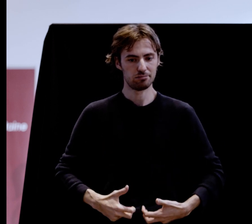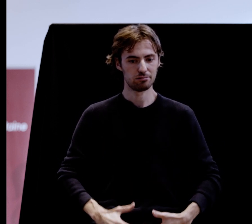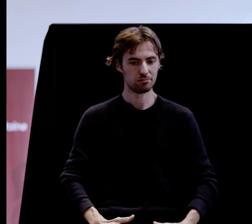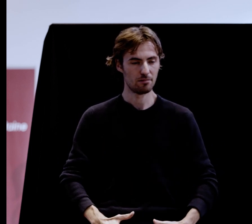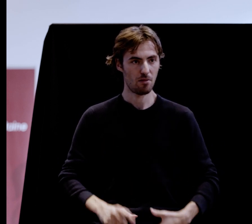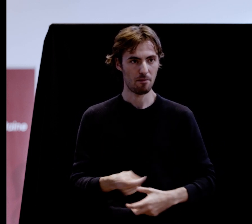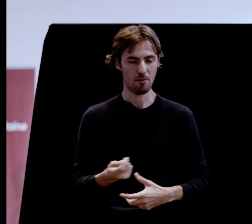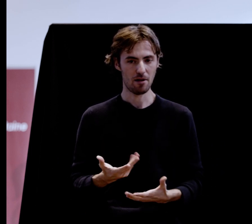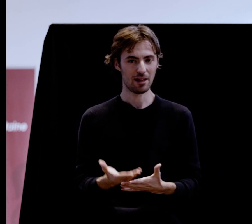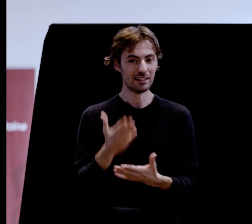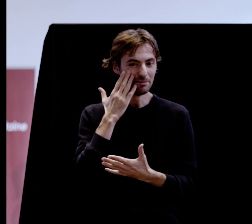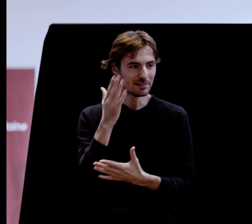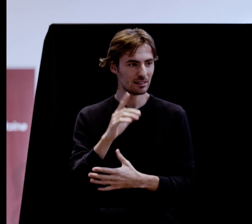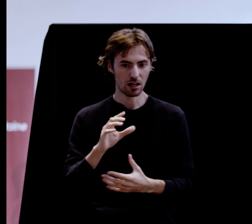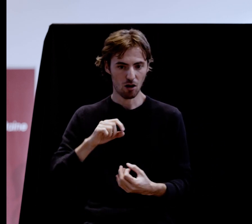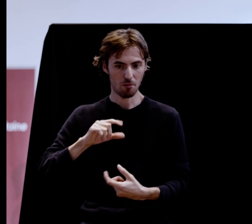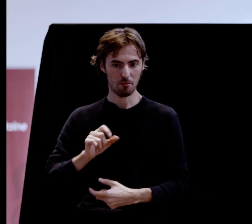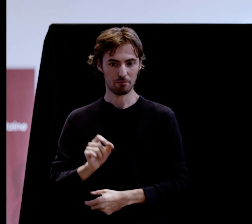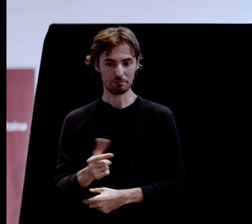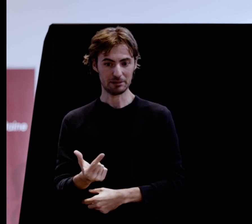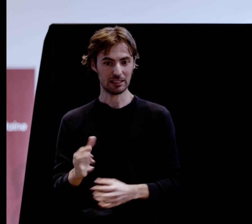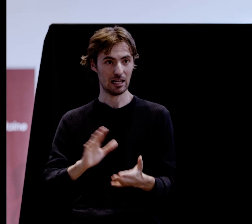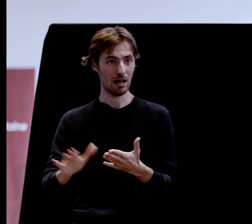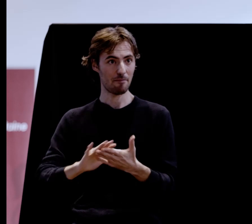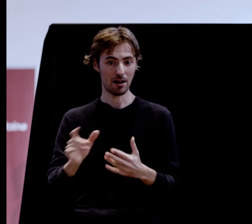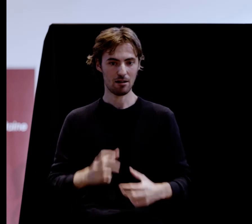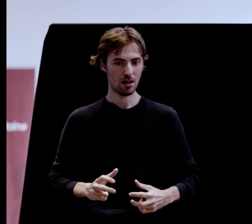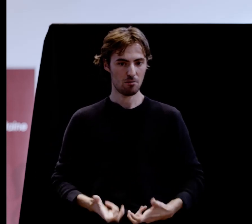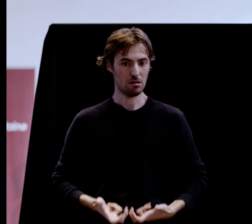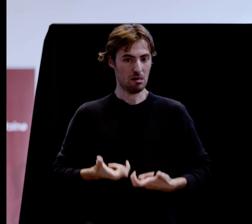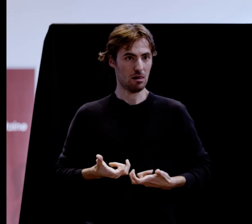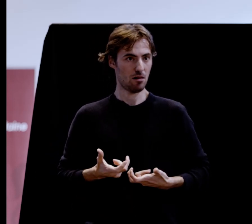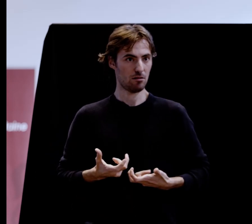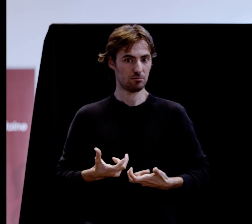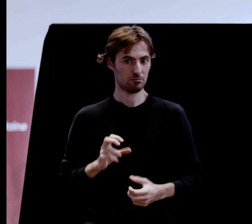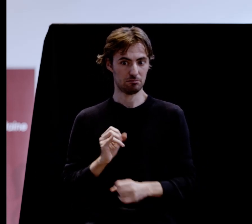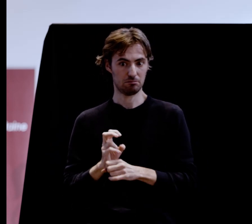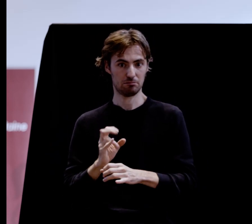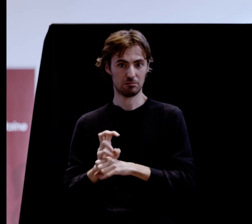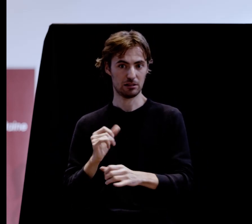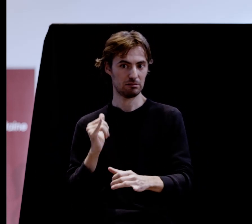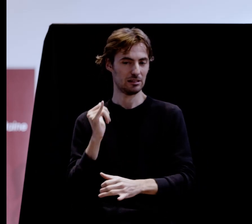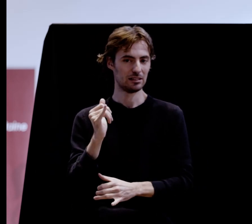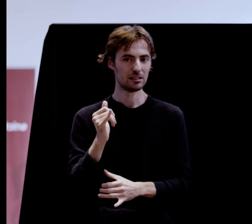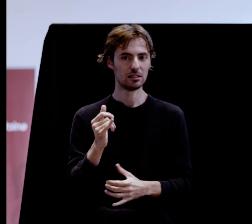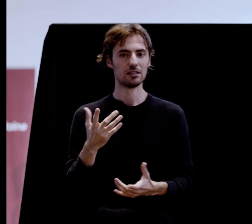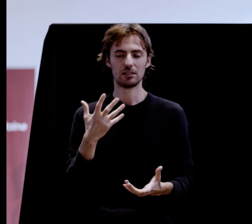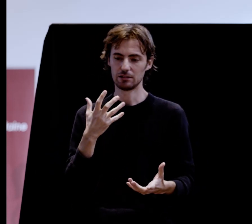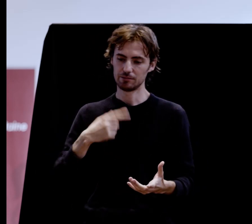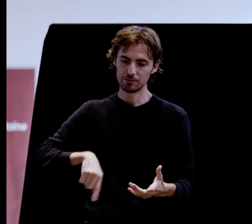bourses. Et s'il n'y a pas de LH-FSH, les testicules restent haut situés et on aime bien qu'ils